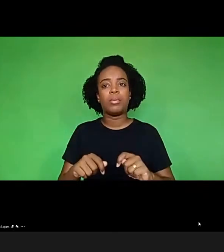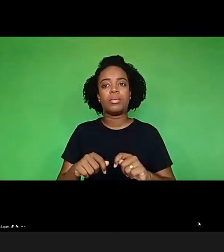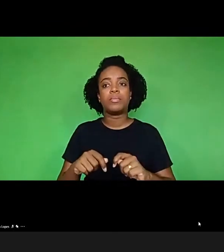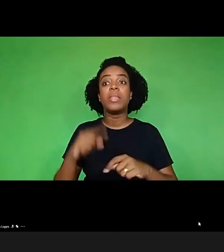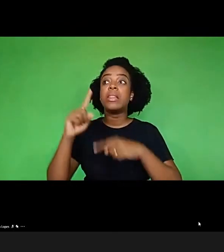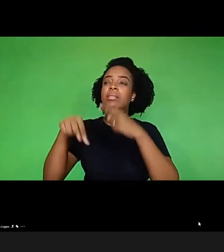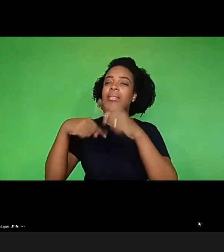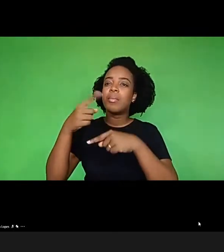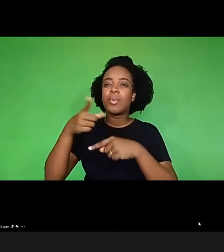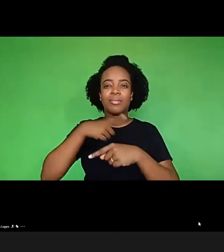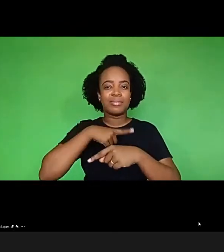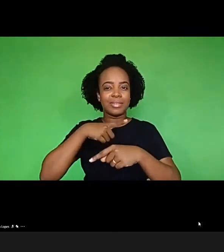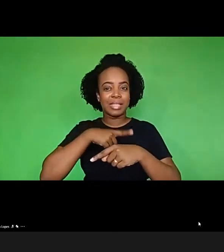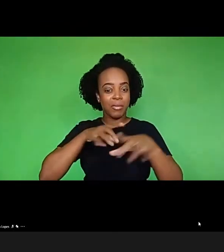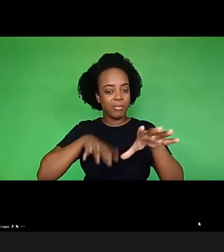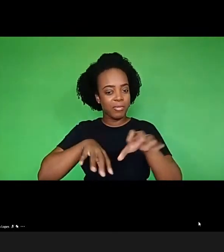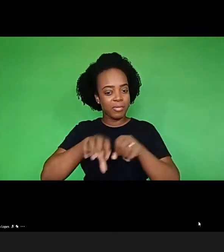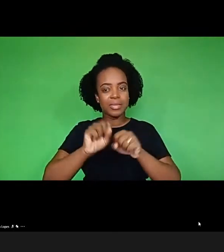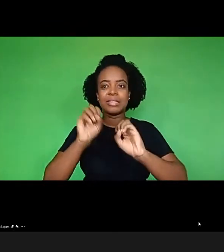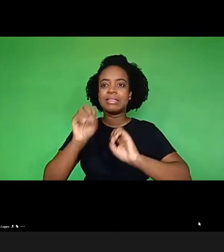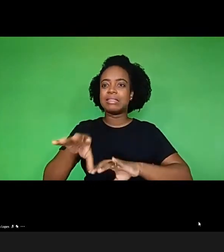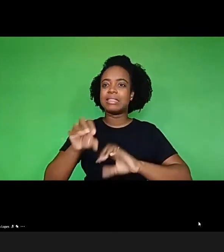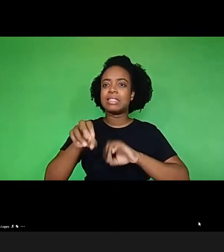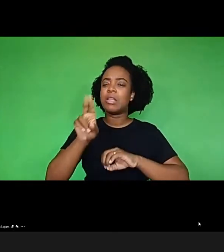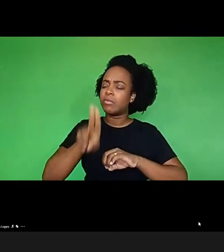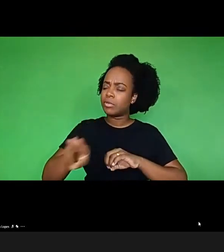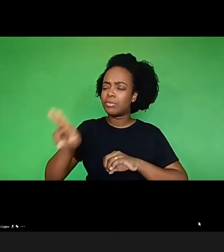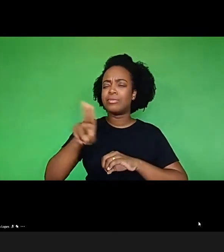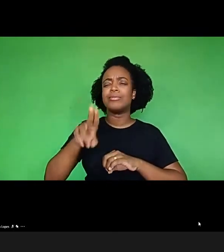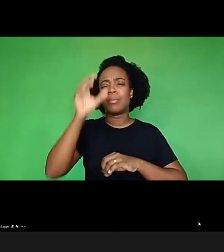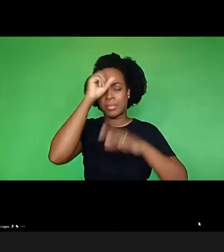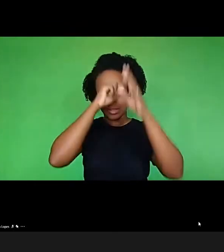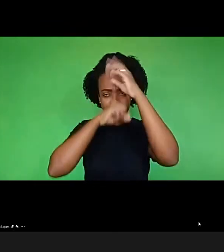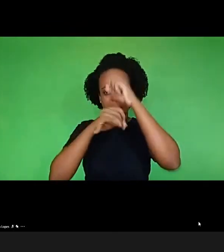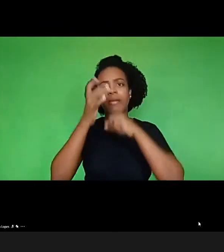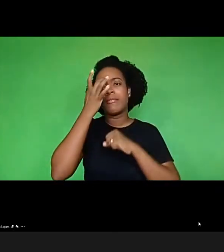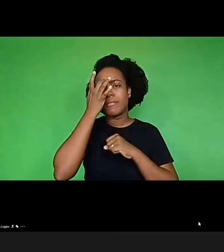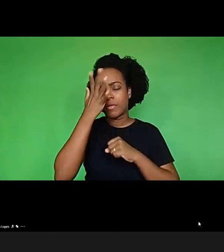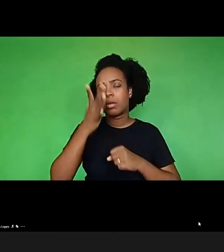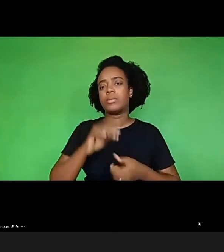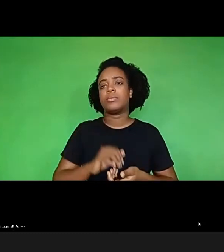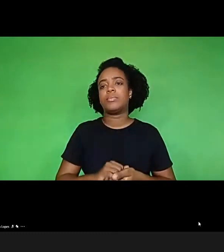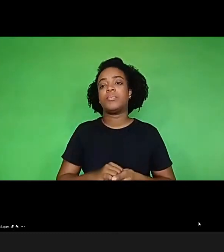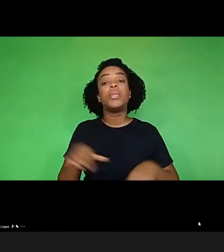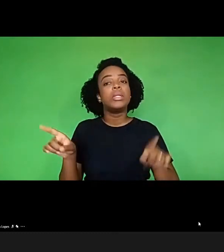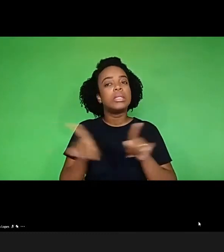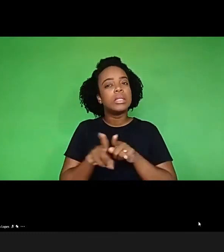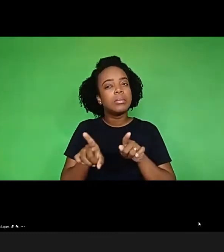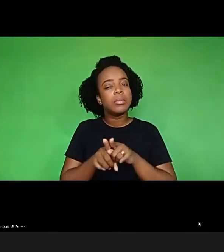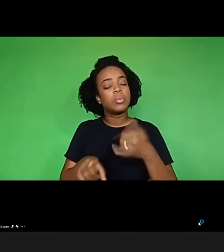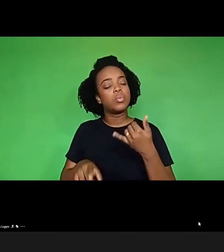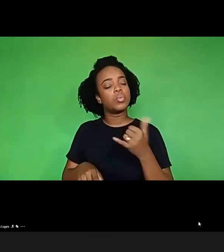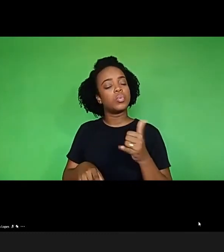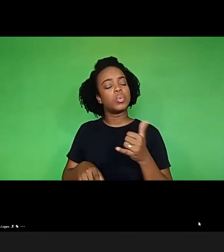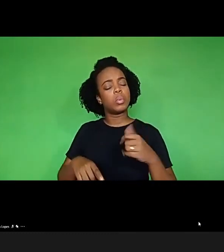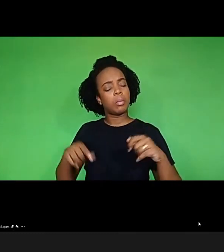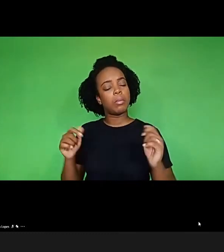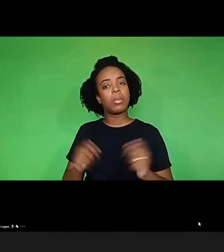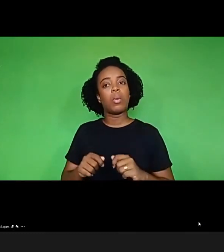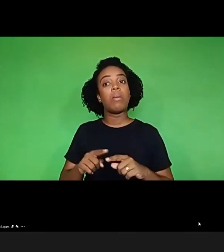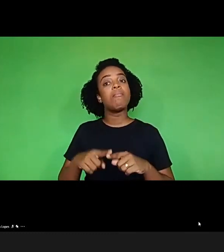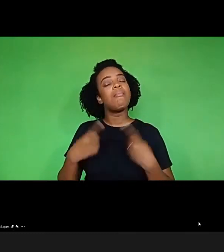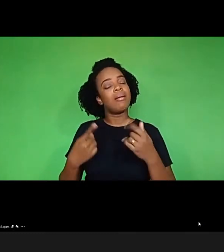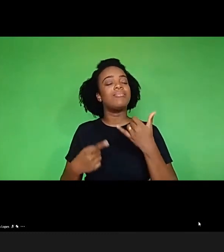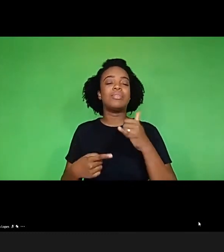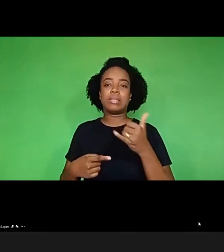vocês vão aprender a utilizar, tá? Vocês quiserem, pode usar o celular, mas no celular a gente recomenda que você instale o